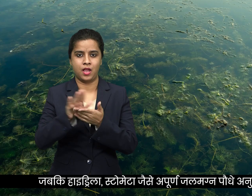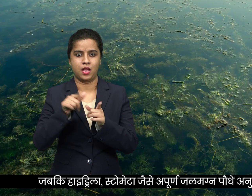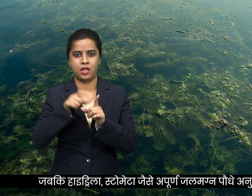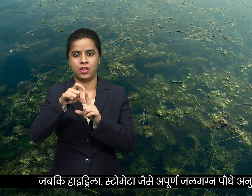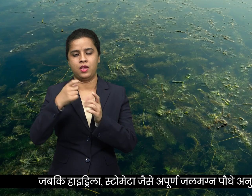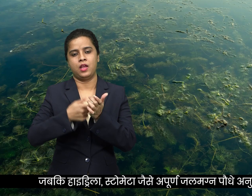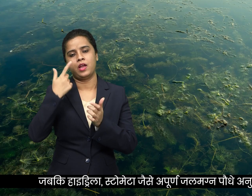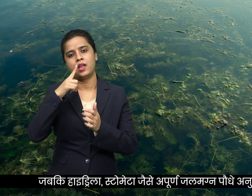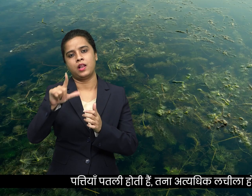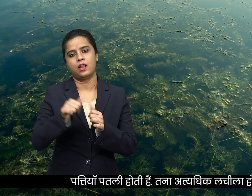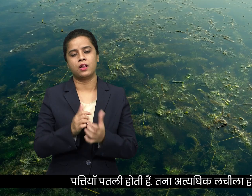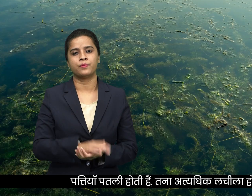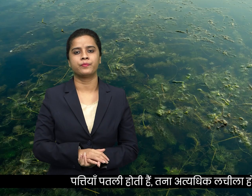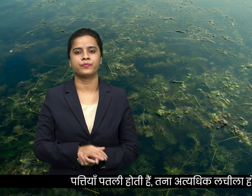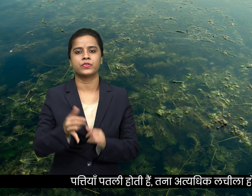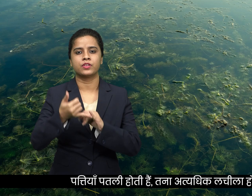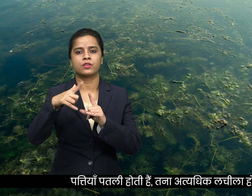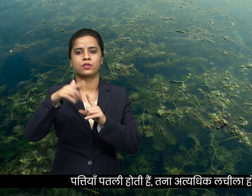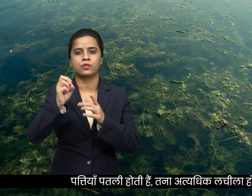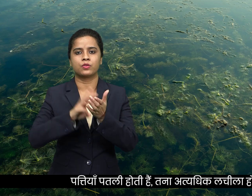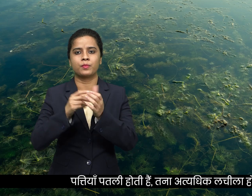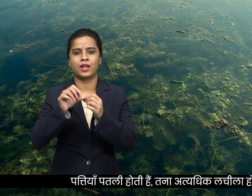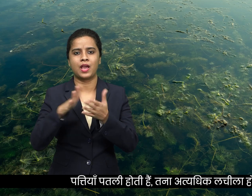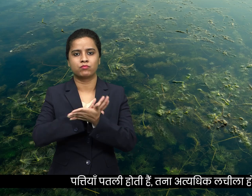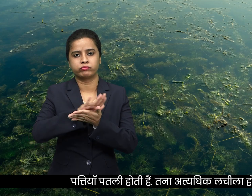हैं। पत्तियां पतली होती है,